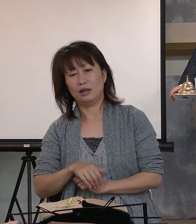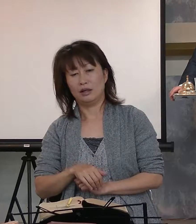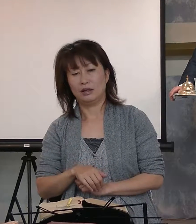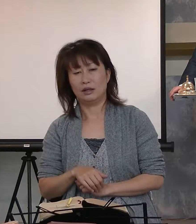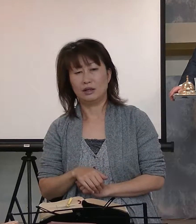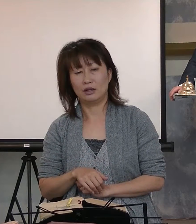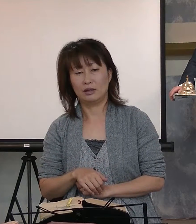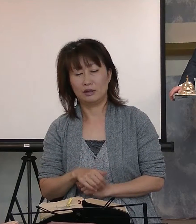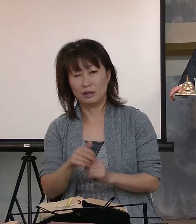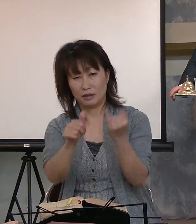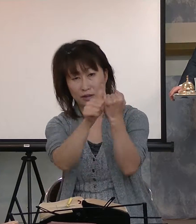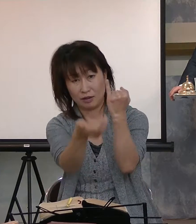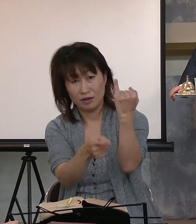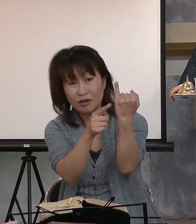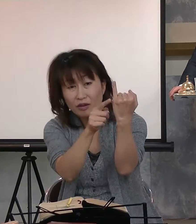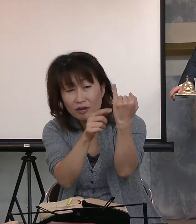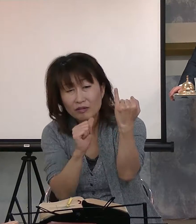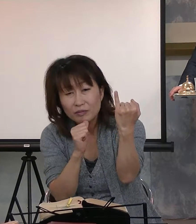女性を